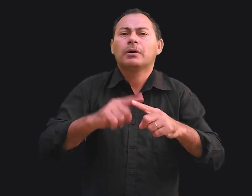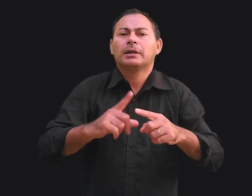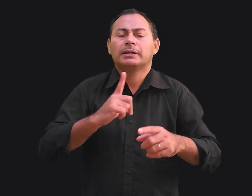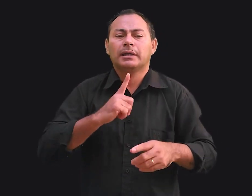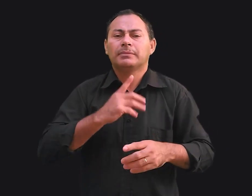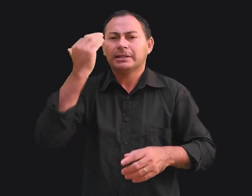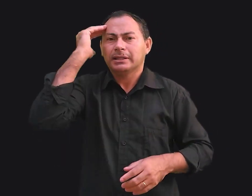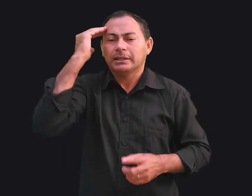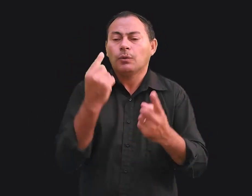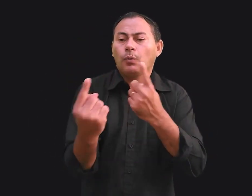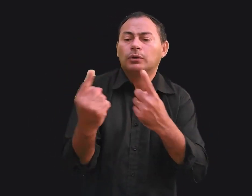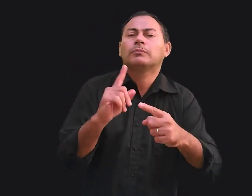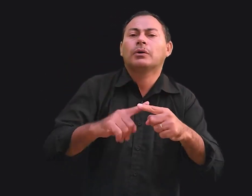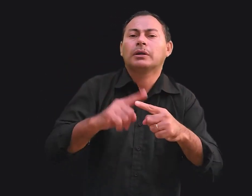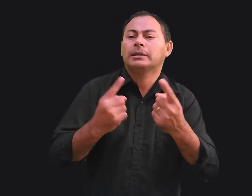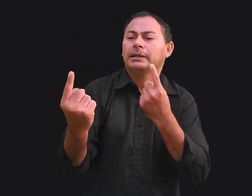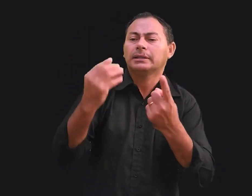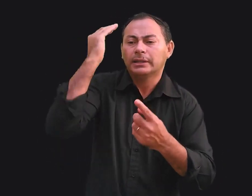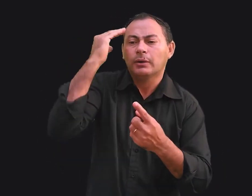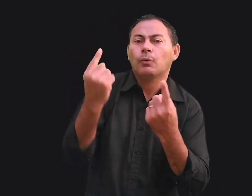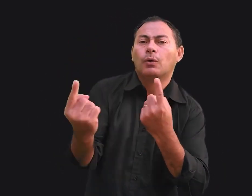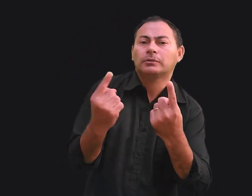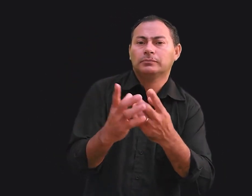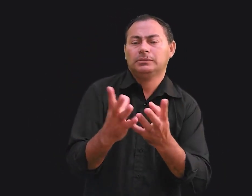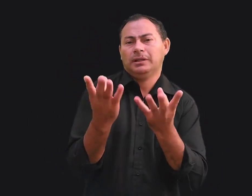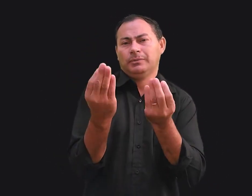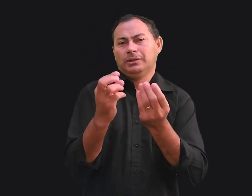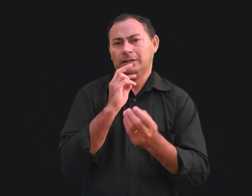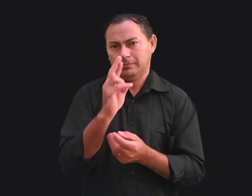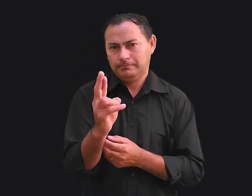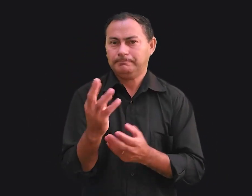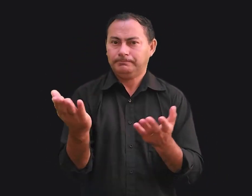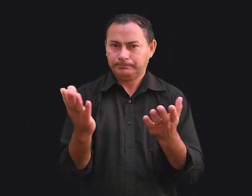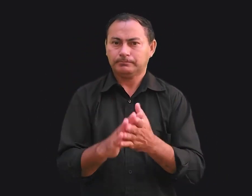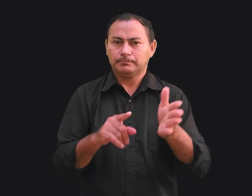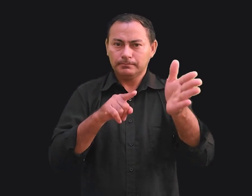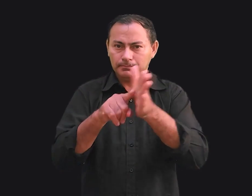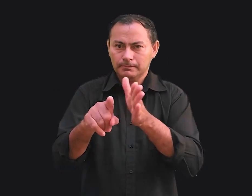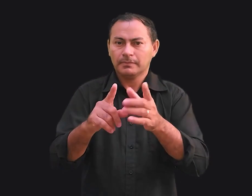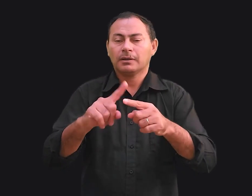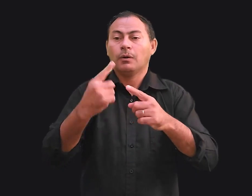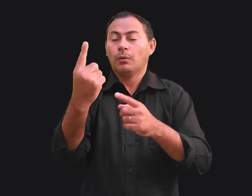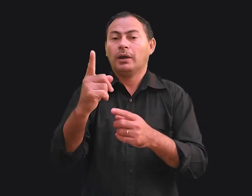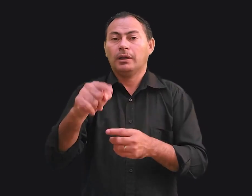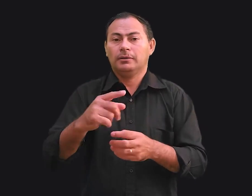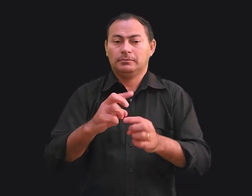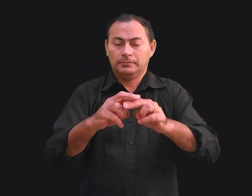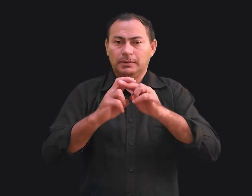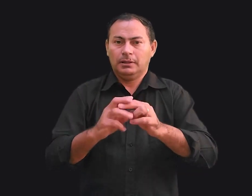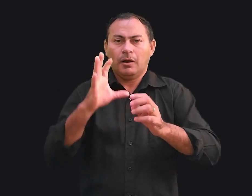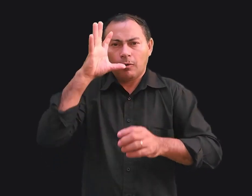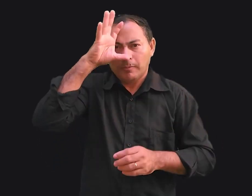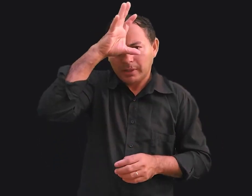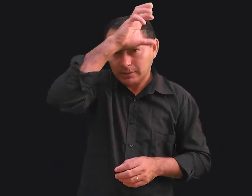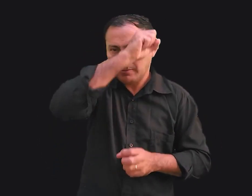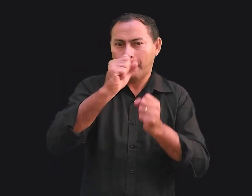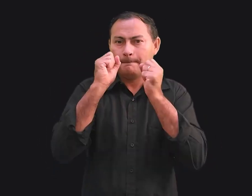que temos que entender o outro, hein? Há muitas respostas para essa pergunta. Uma delas é que através da compreensão